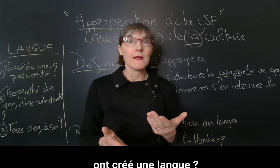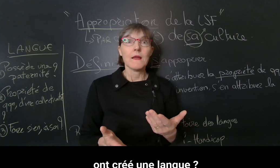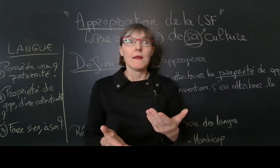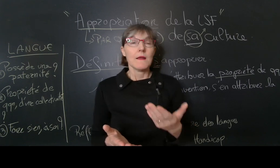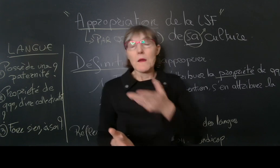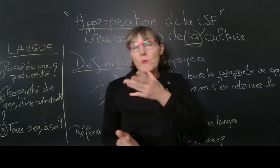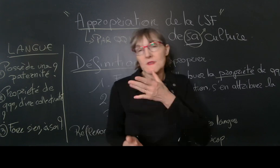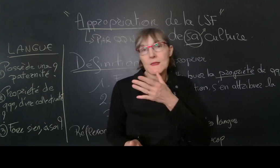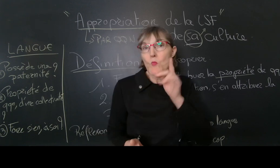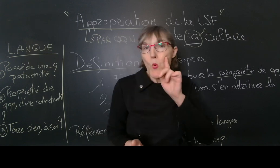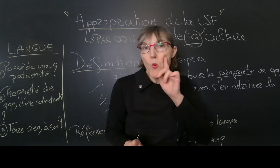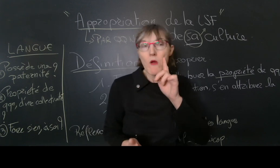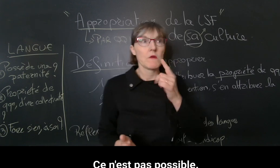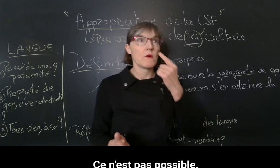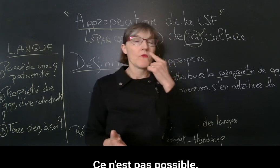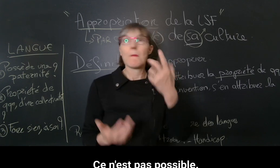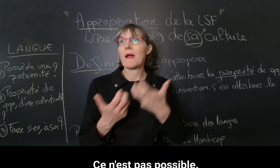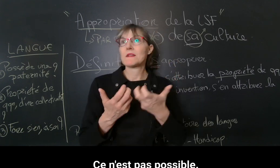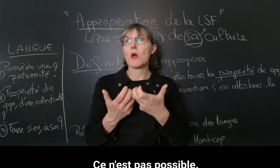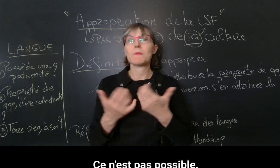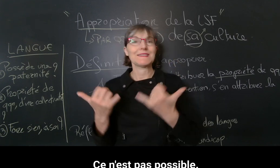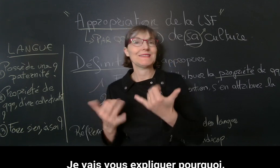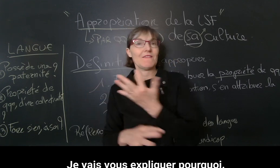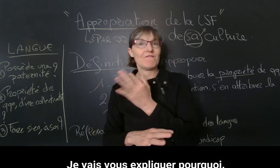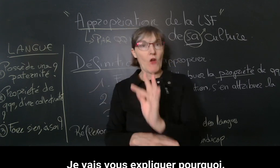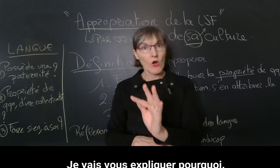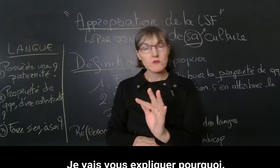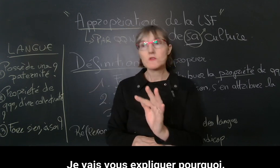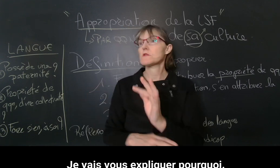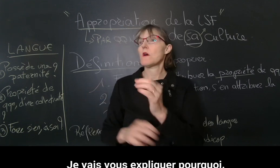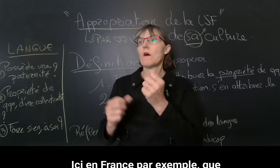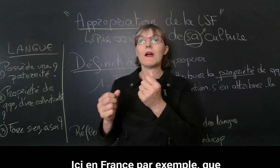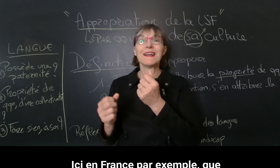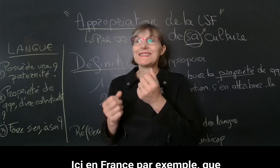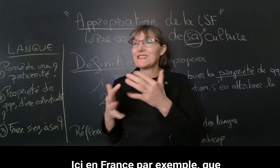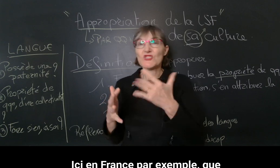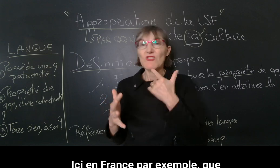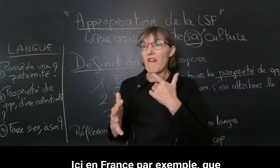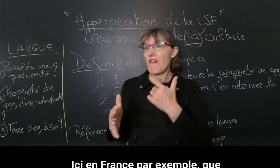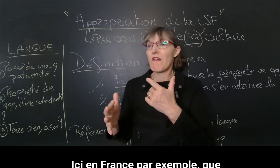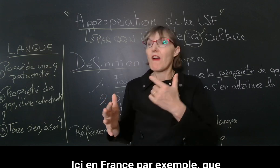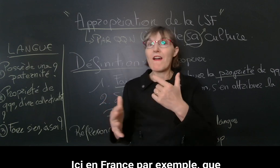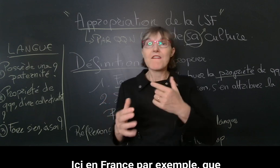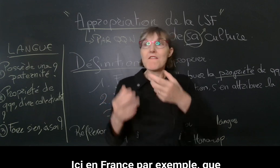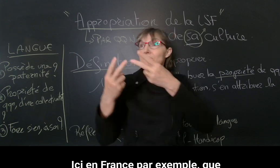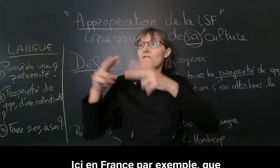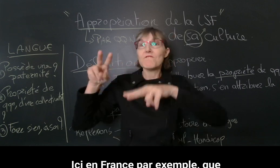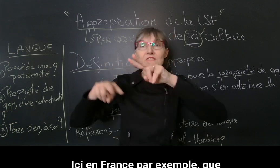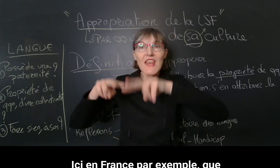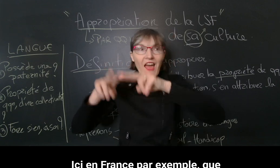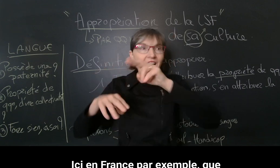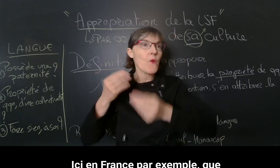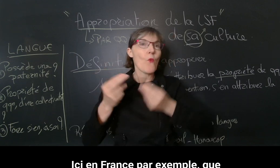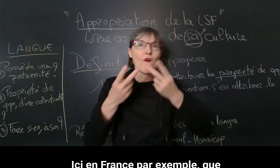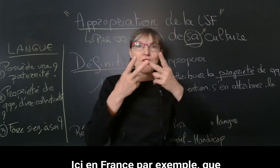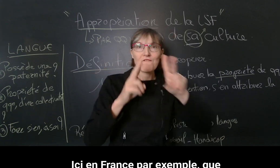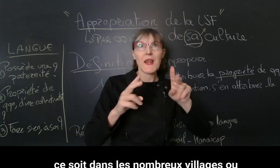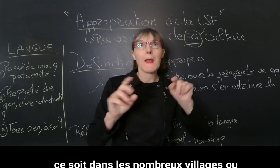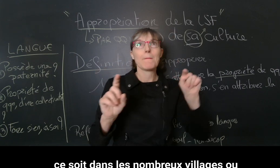ce n'est pas possible je vais vous expliquer pourquoi ici en france par exemple que ce soit